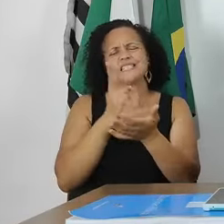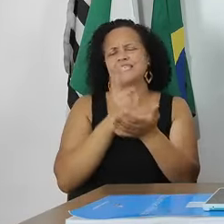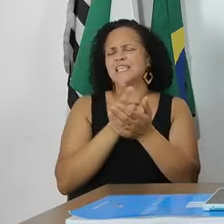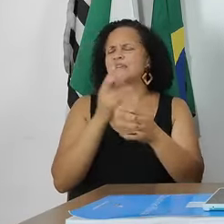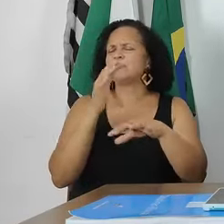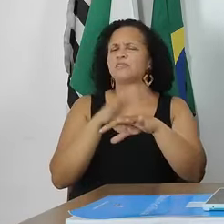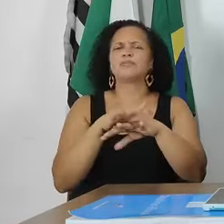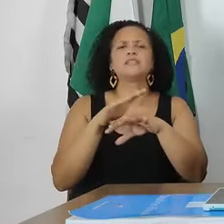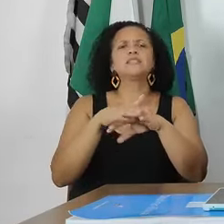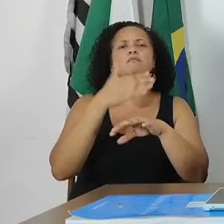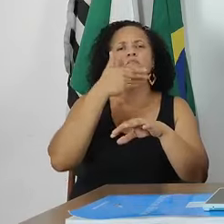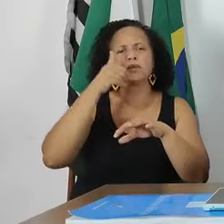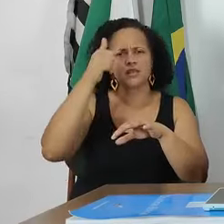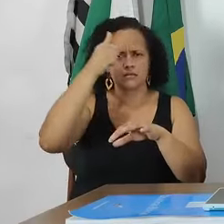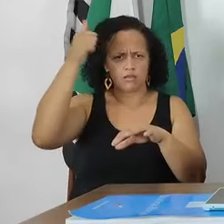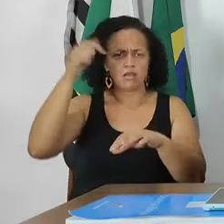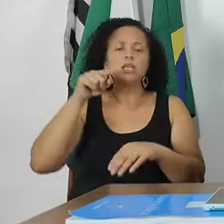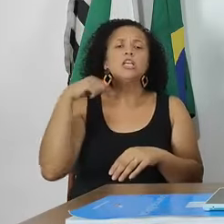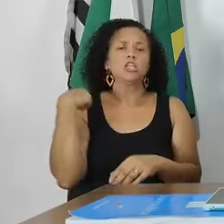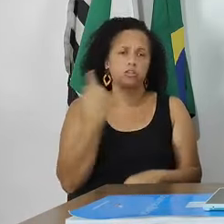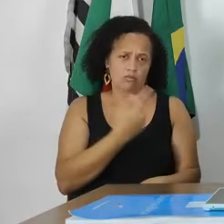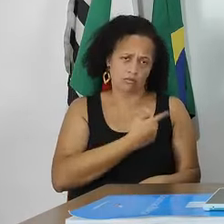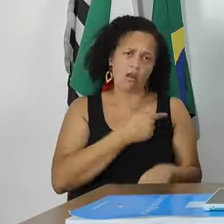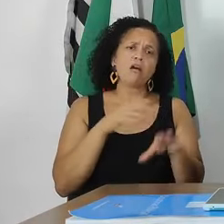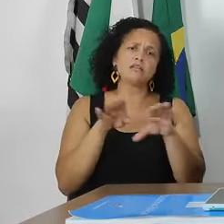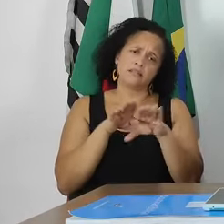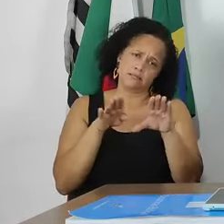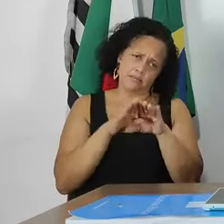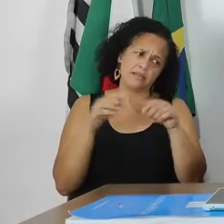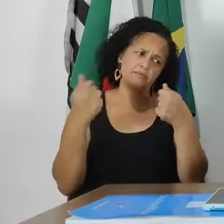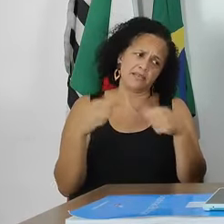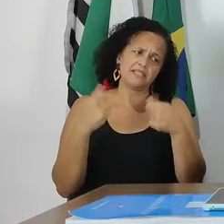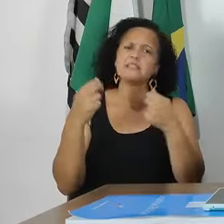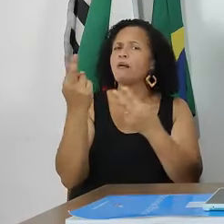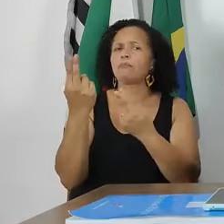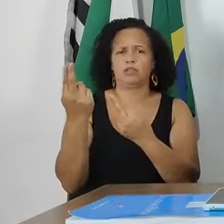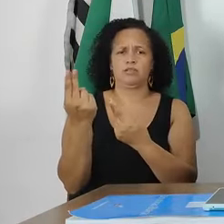informações, a gente também deveria fazer. Que a direção vem